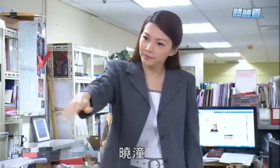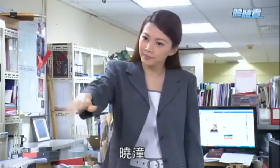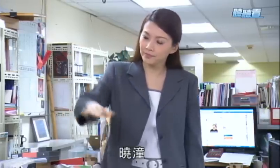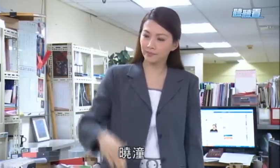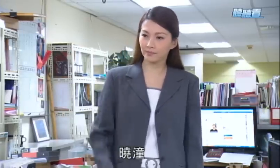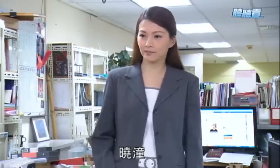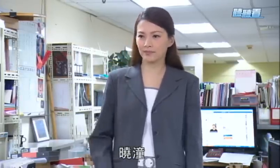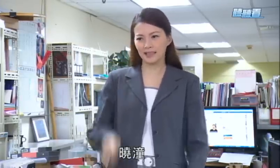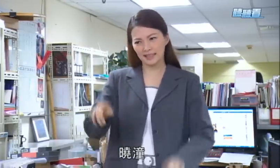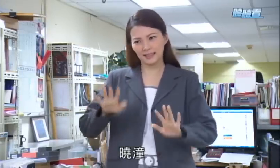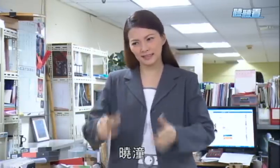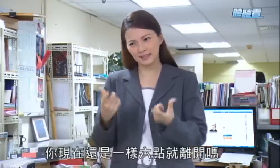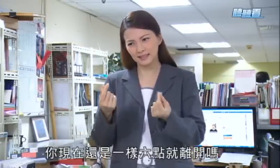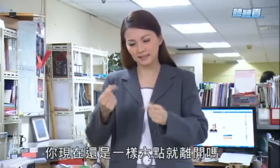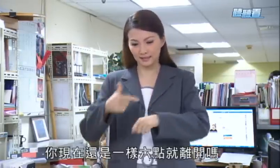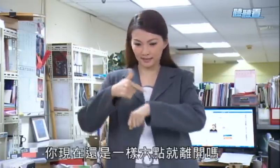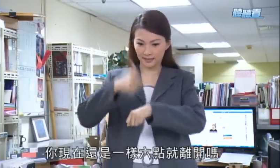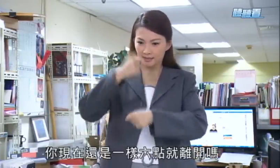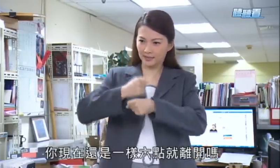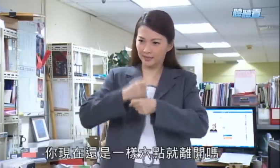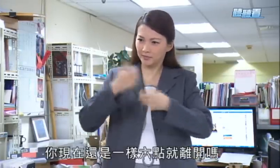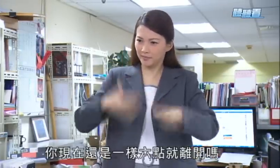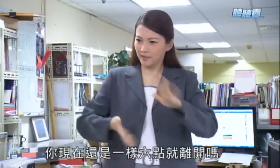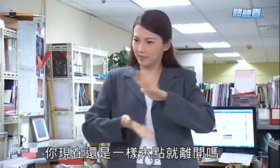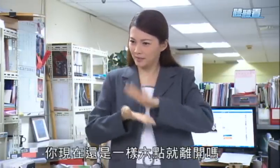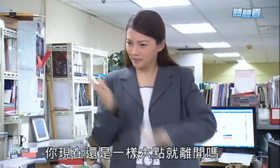小童，你现在还是一样，六